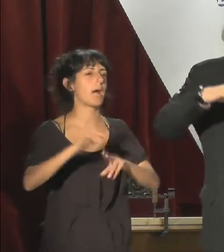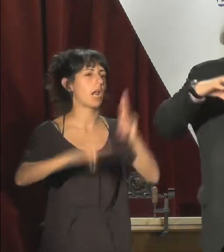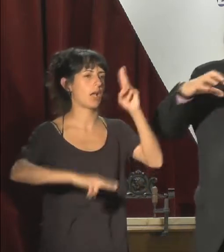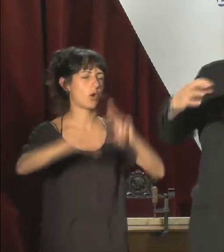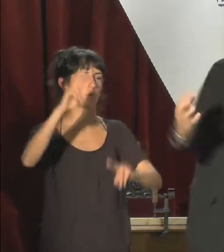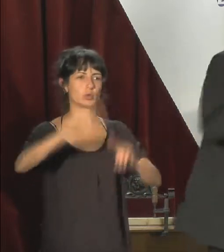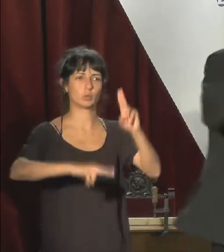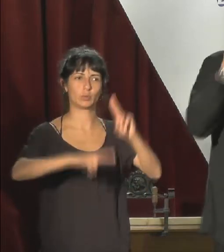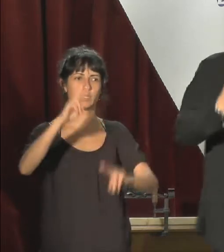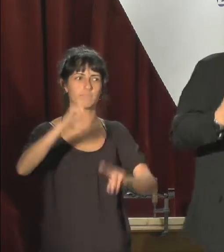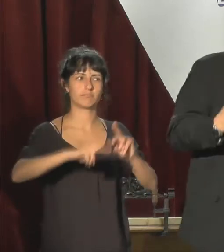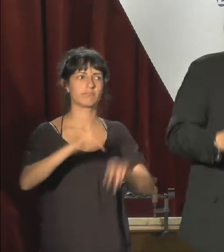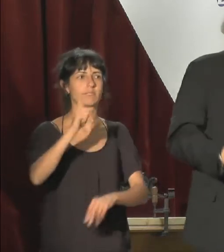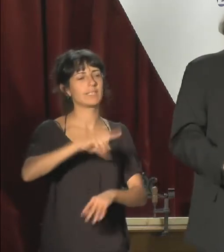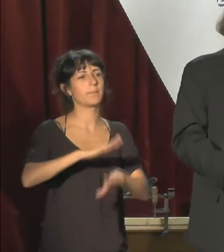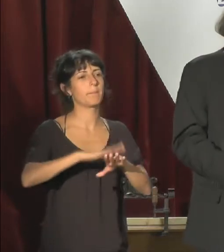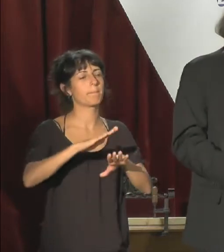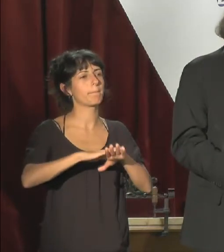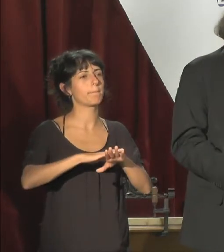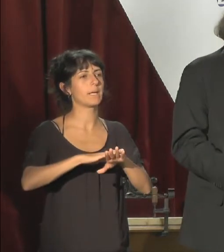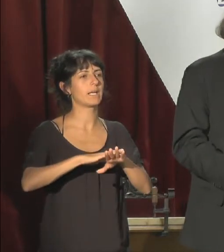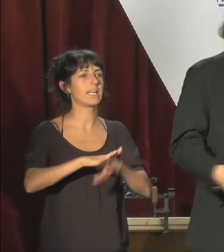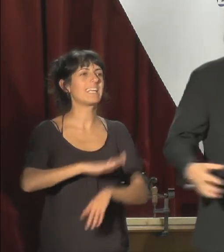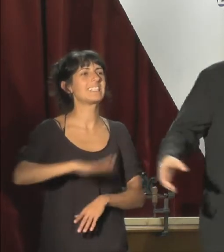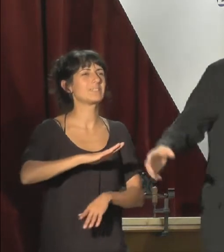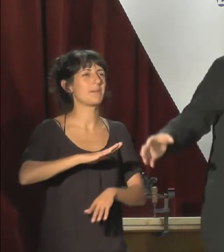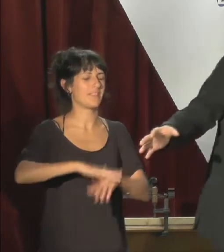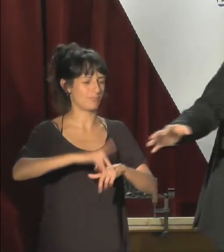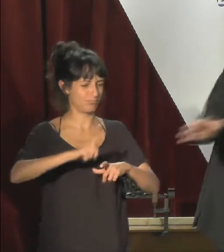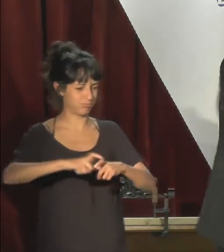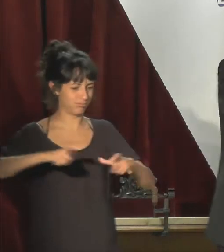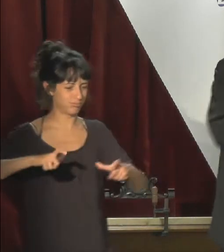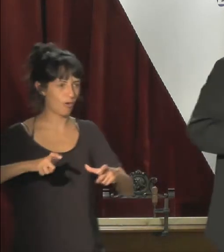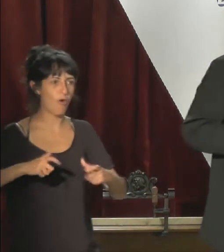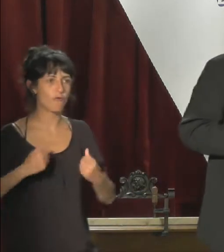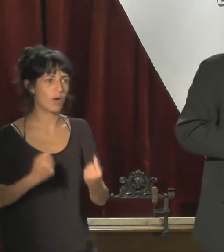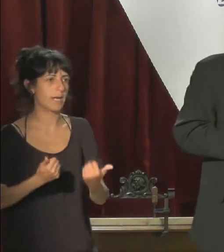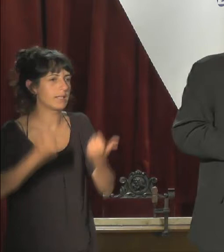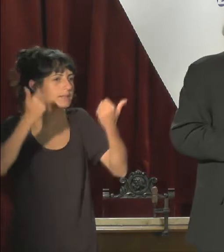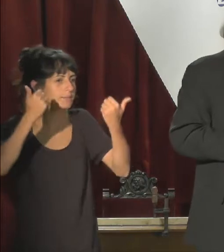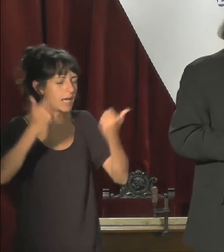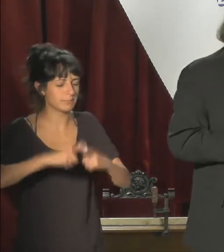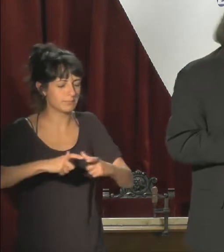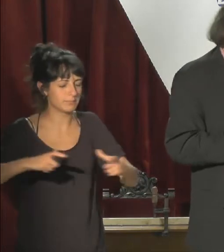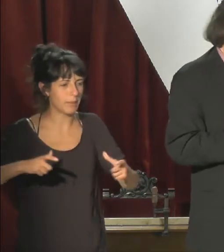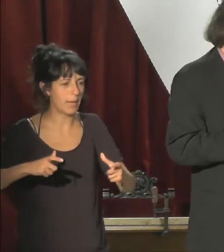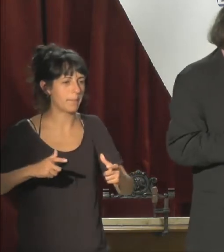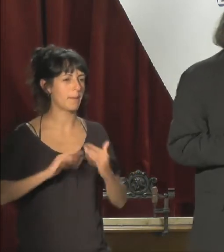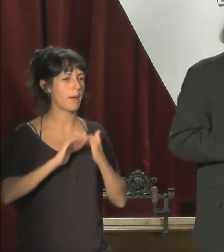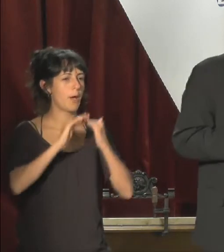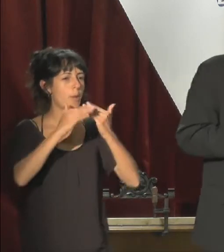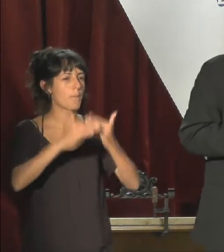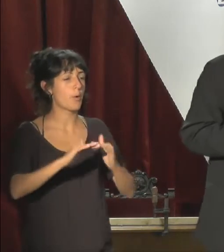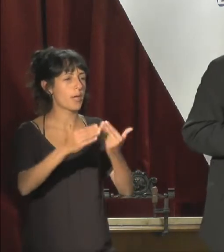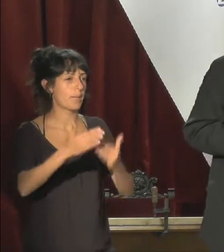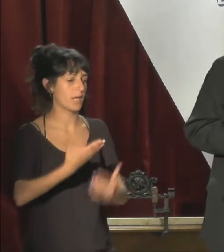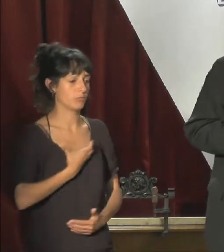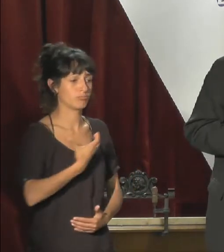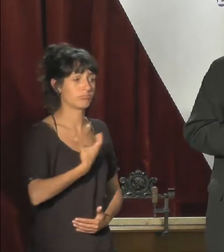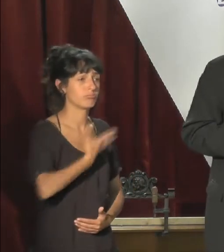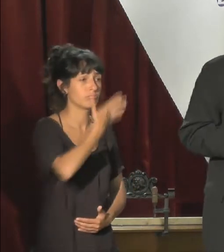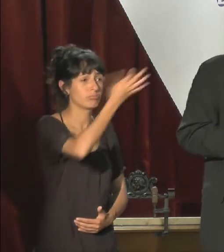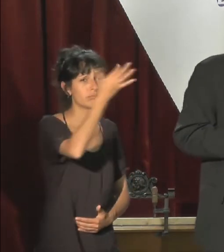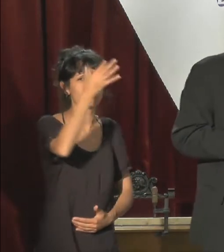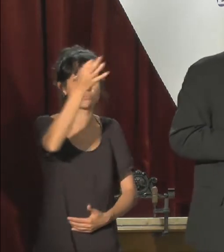e de ampliación de forzas. Todo o movimento das mareas municipais e das